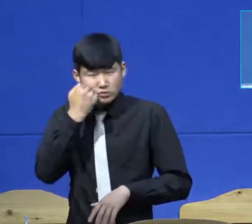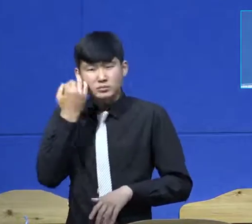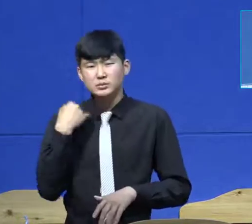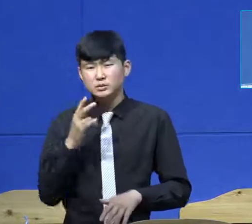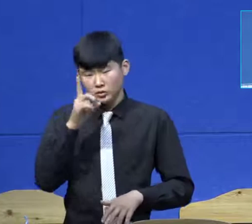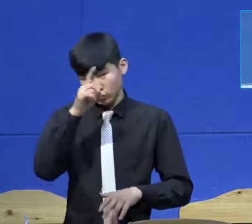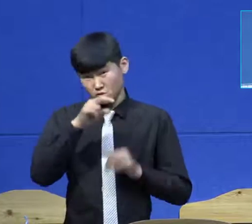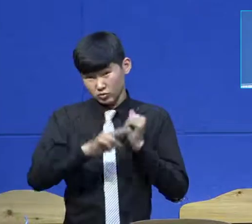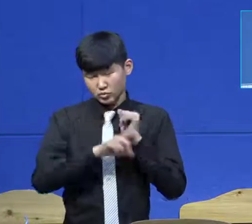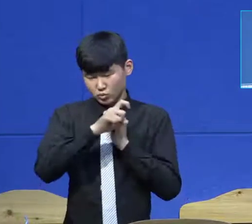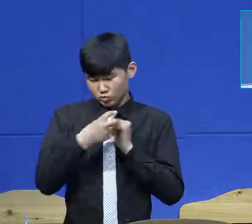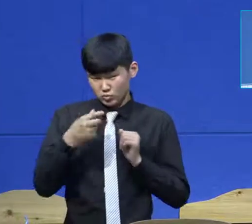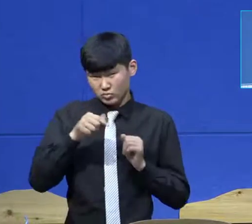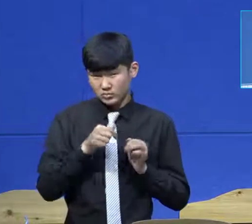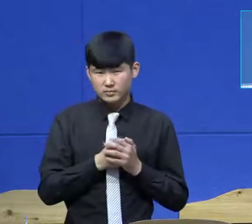хүүн